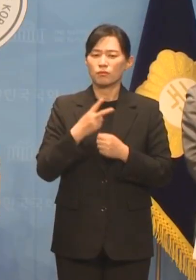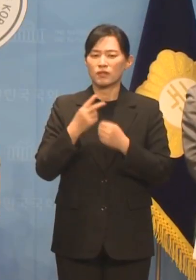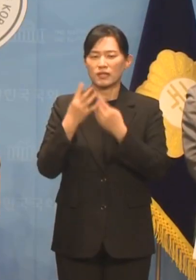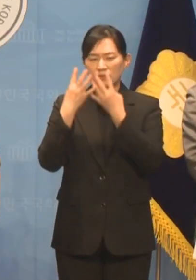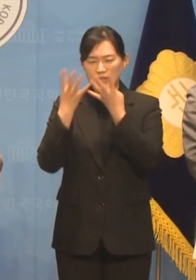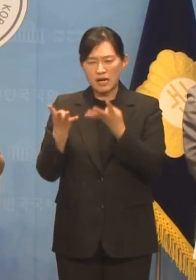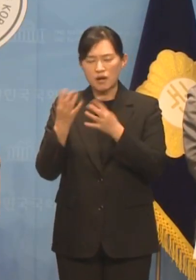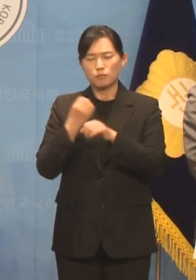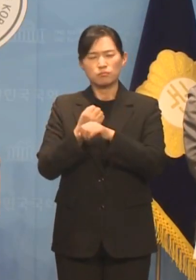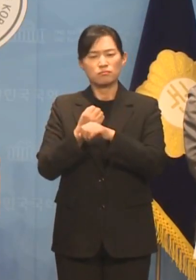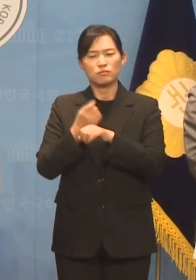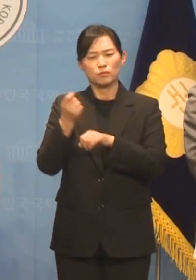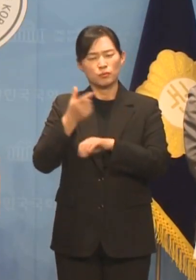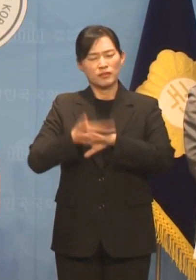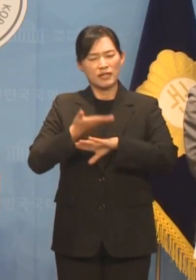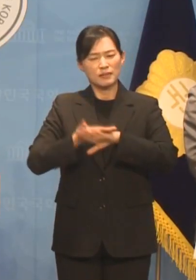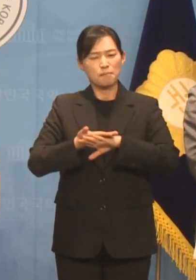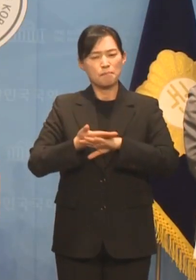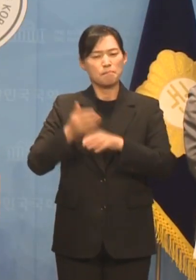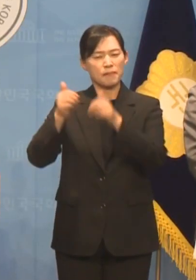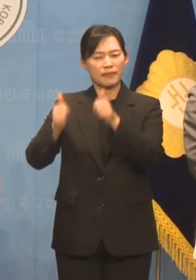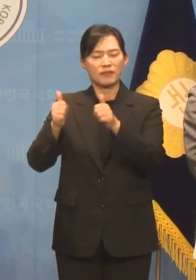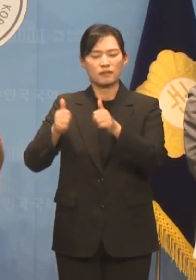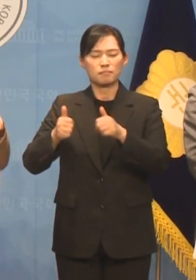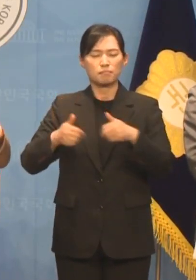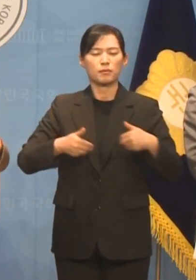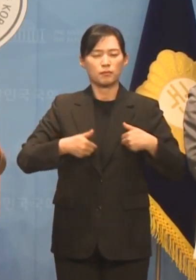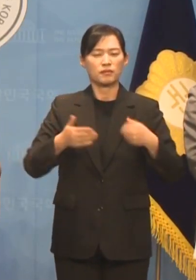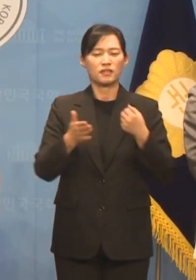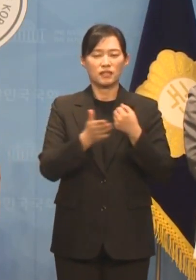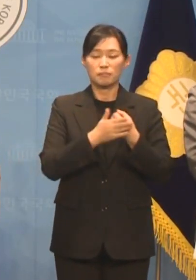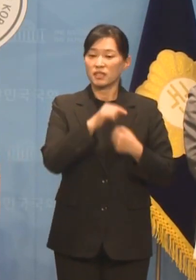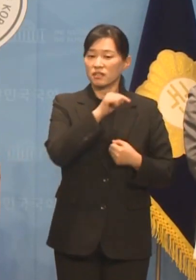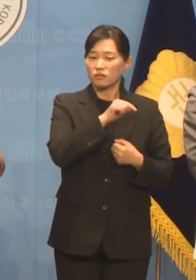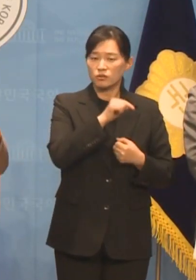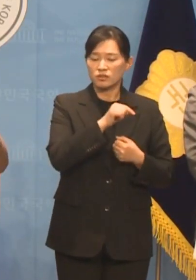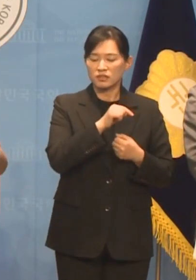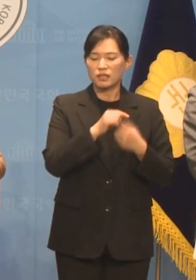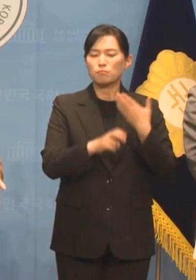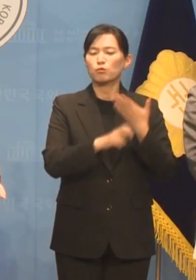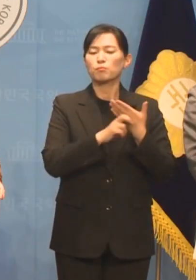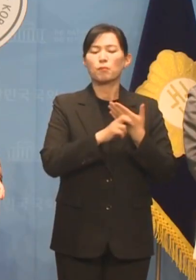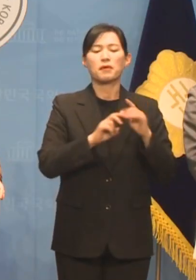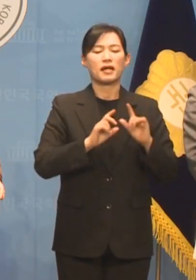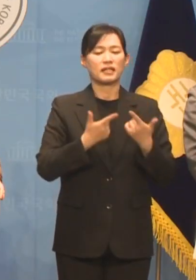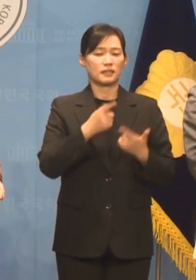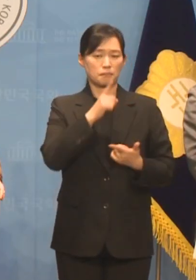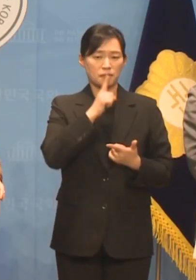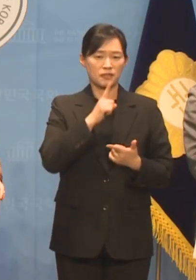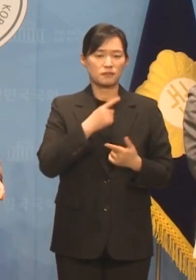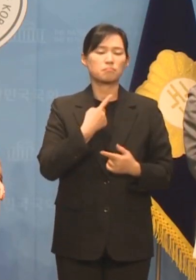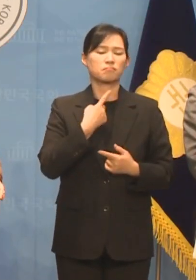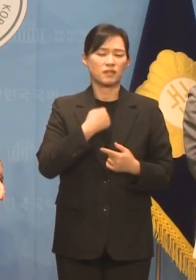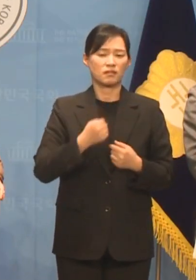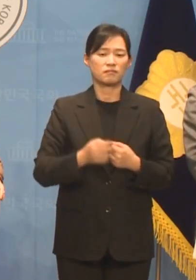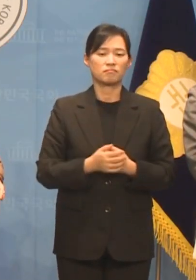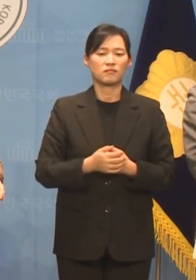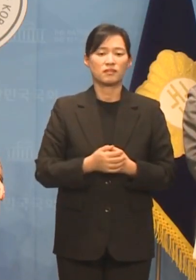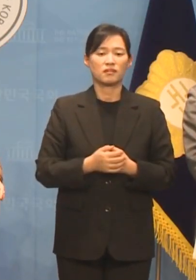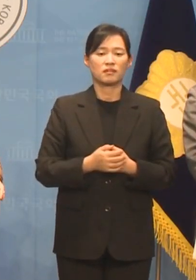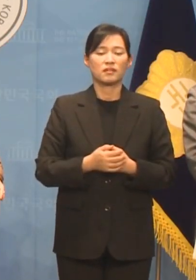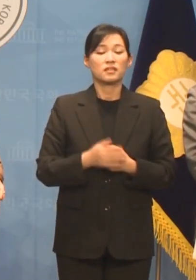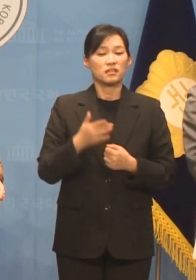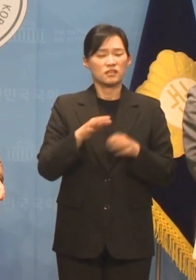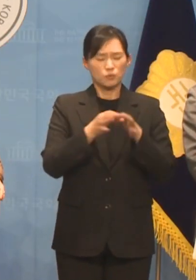규정과는 또 다른 그런 판단을 요하기 때문에 이 조항은 위헌으로 볼 수가 없다는 것이 지금 그동안